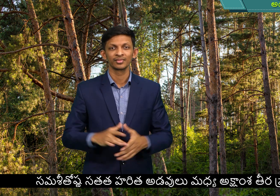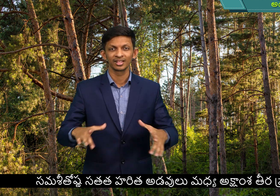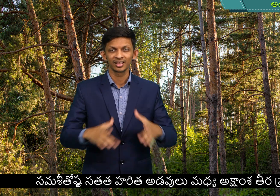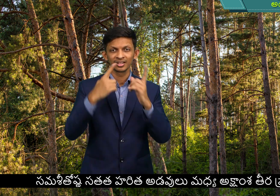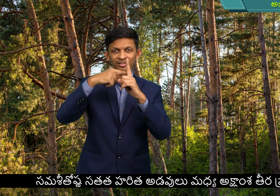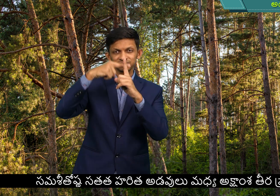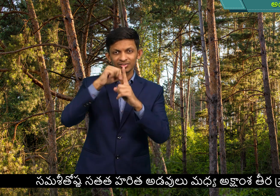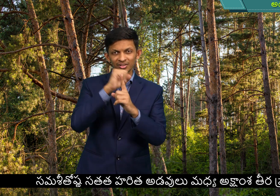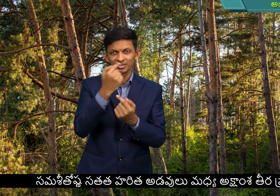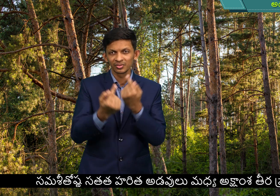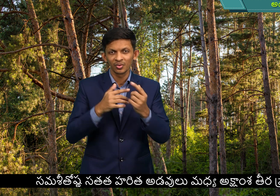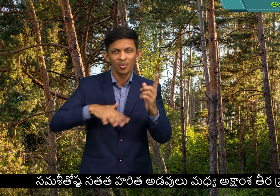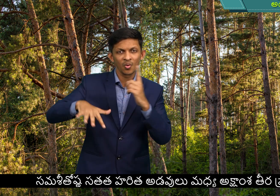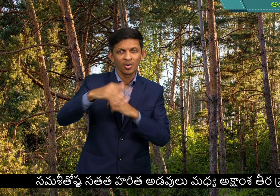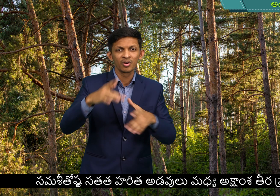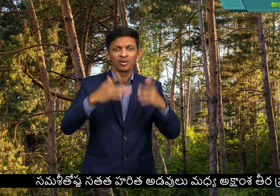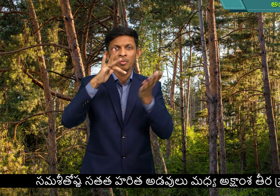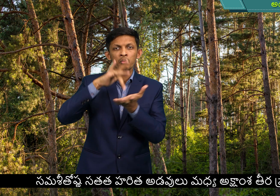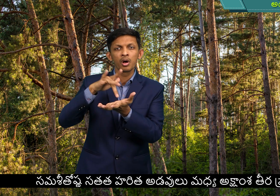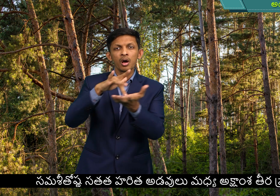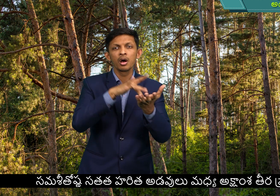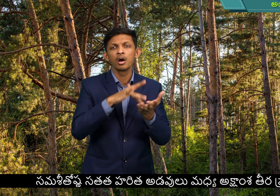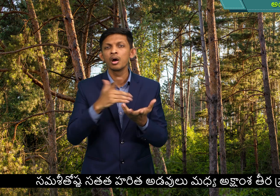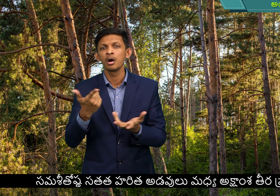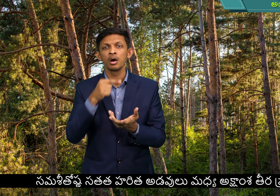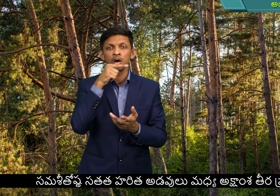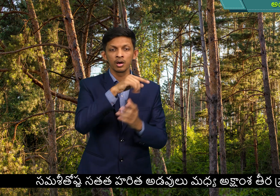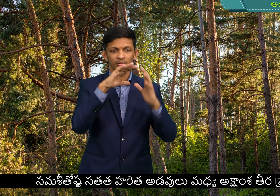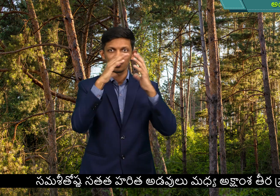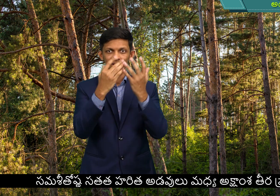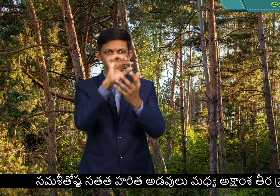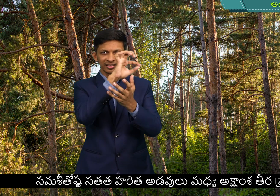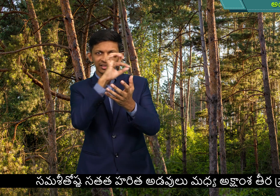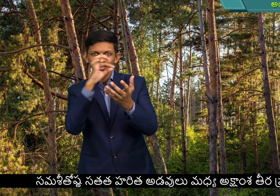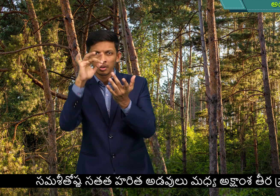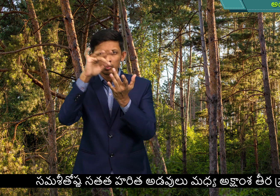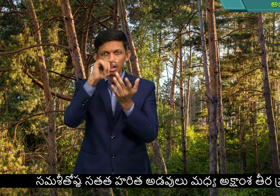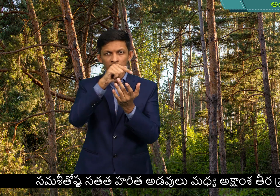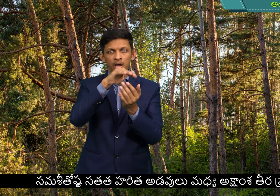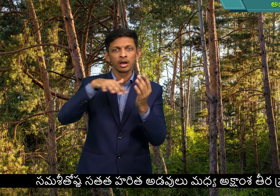సమశీతోష్ణ సతత హరిత అడవులు మధ్య అక్షాంశ తీర ప్రాంతాల్లో ఉన్నాయి.